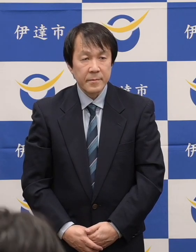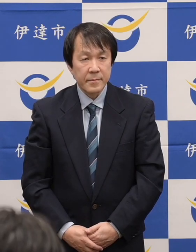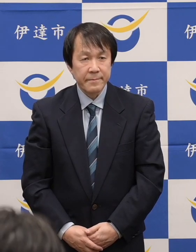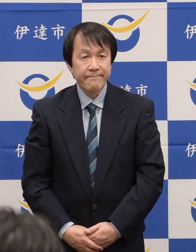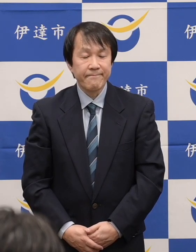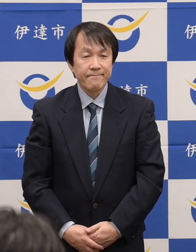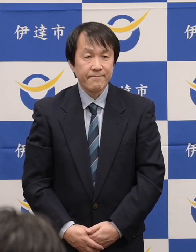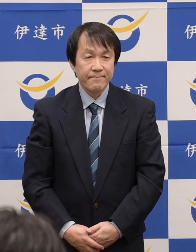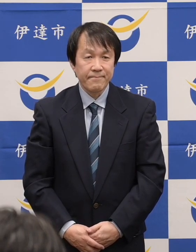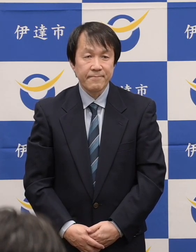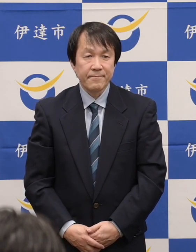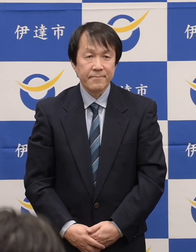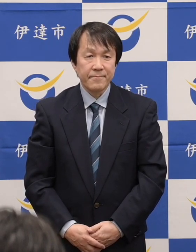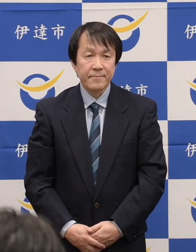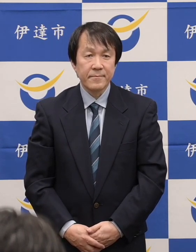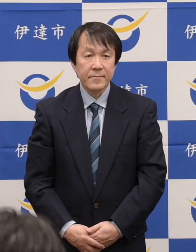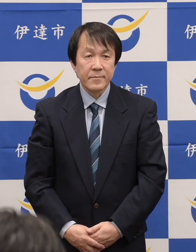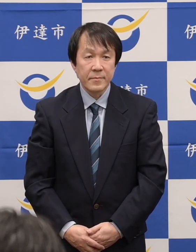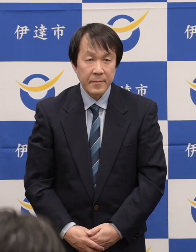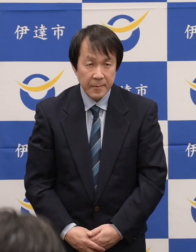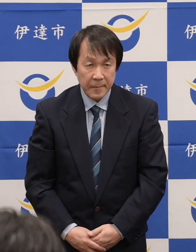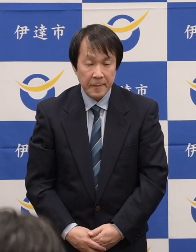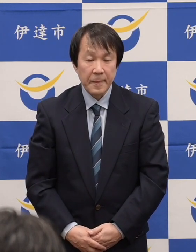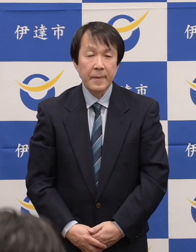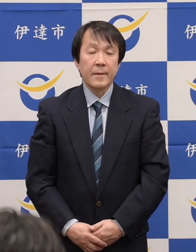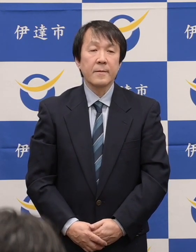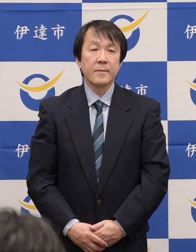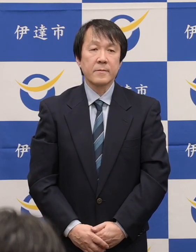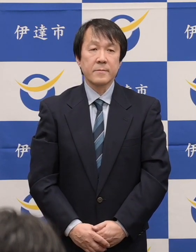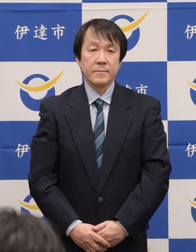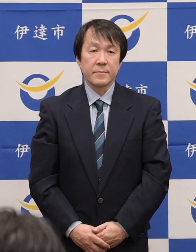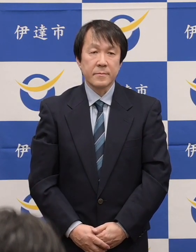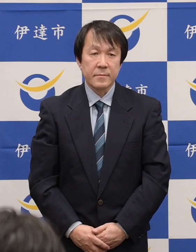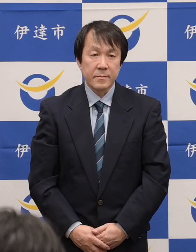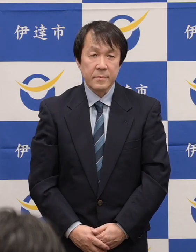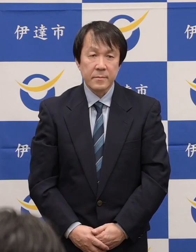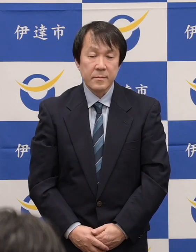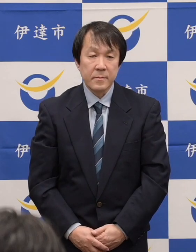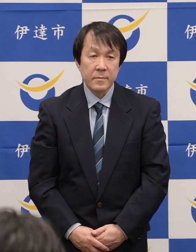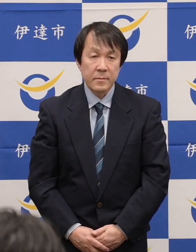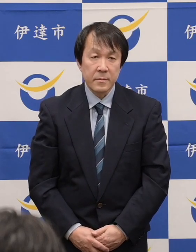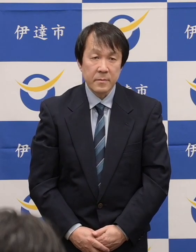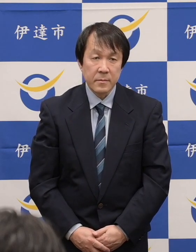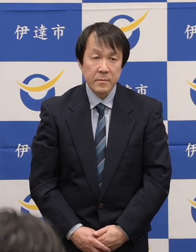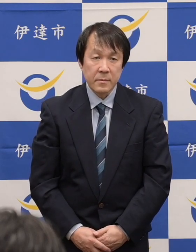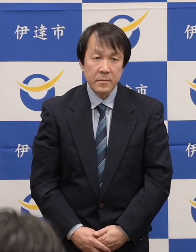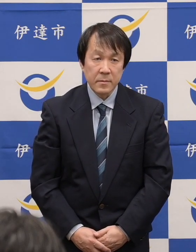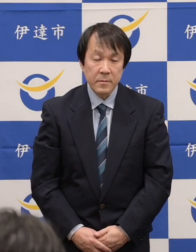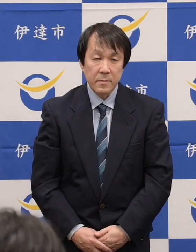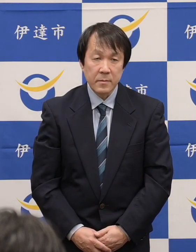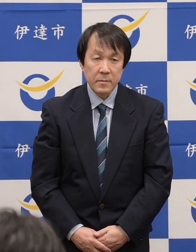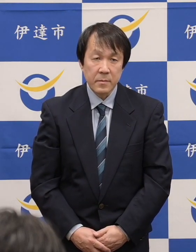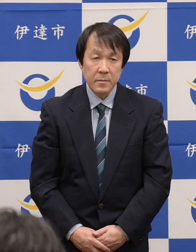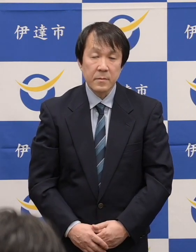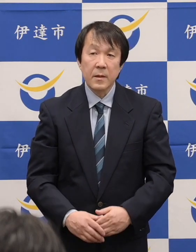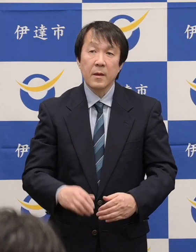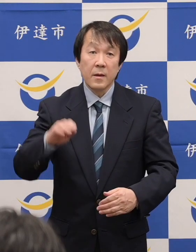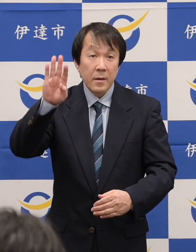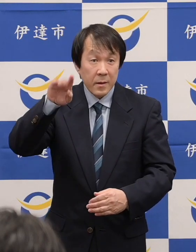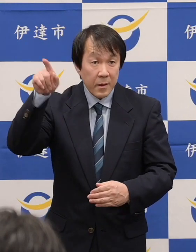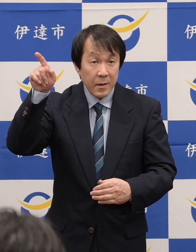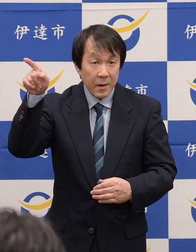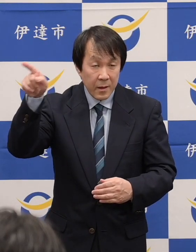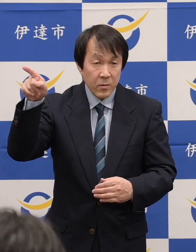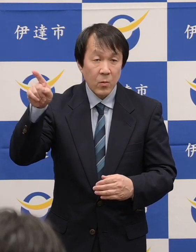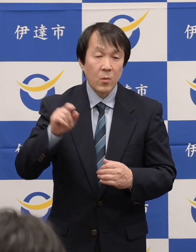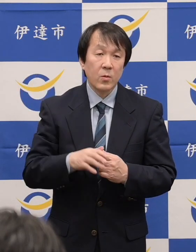ください 。すみません、福島民友の小畑です。 ね、その世間の方で紅工事